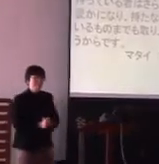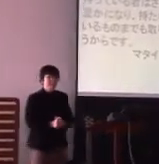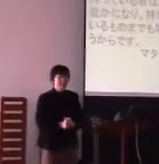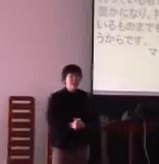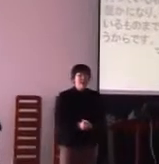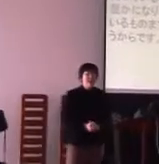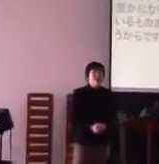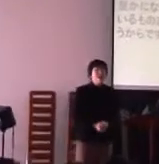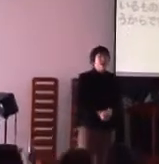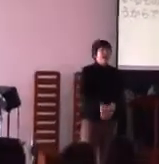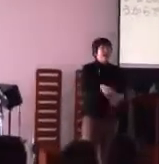人々も